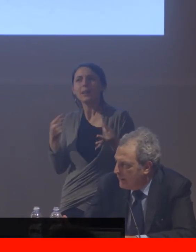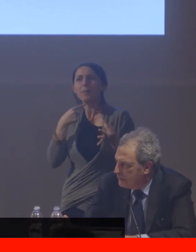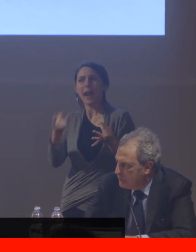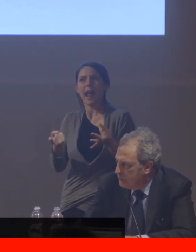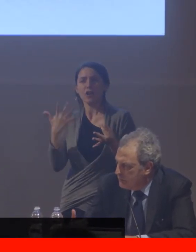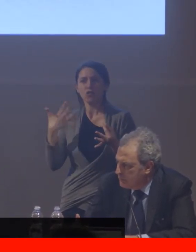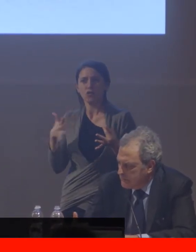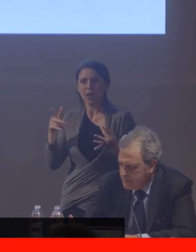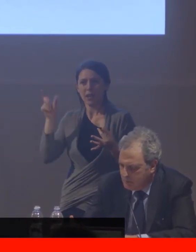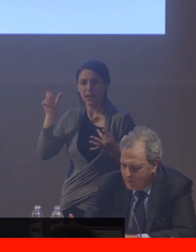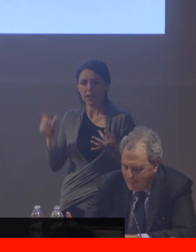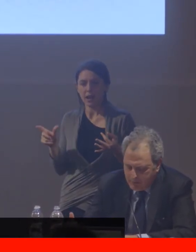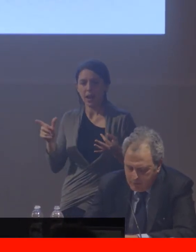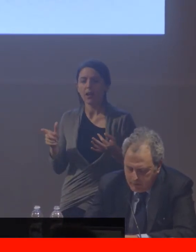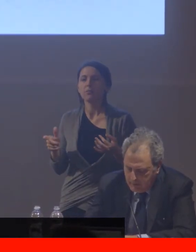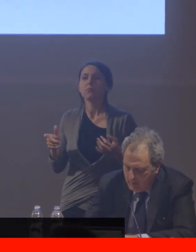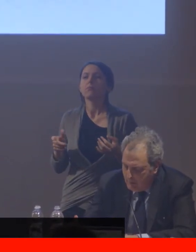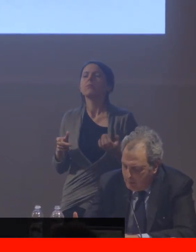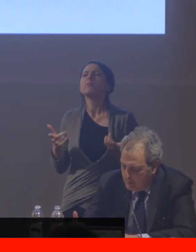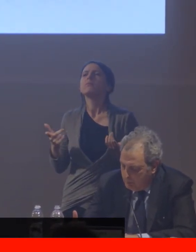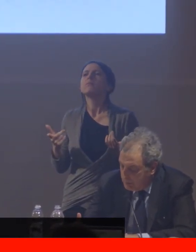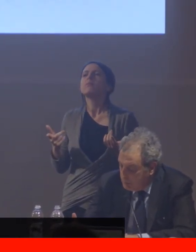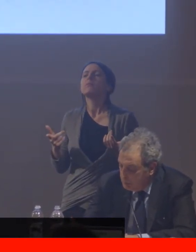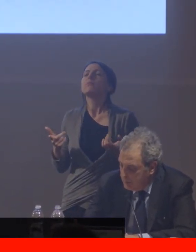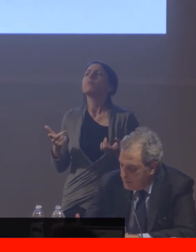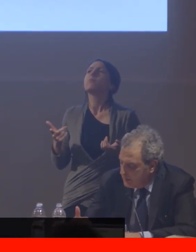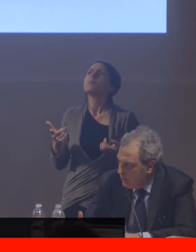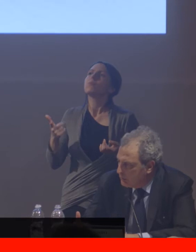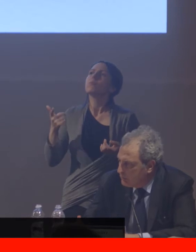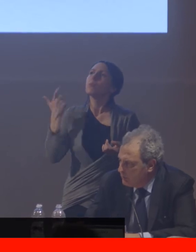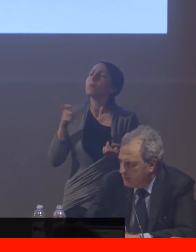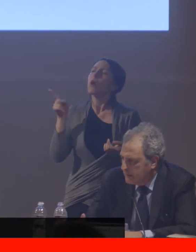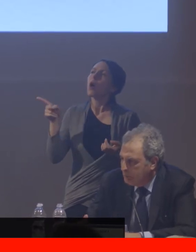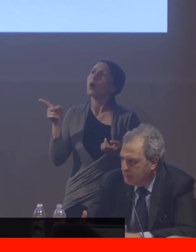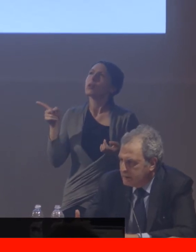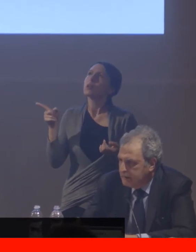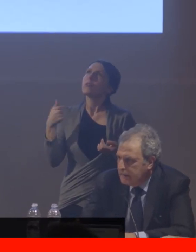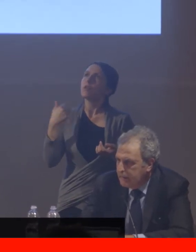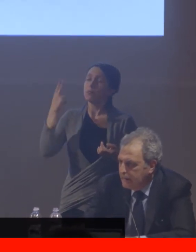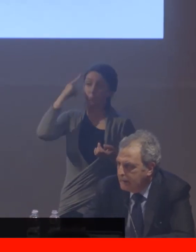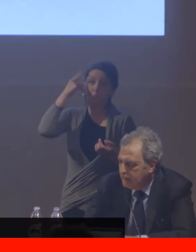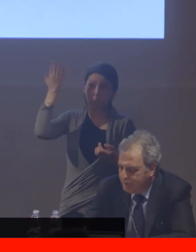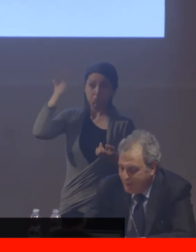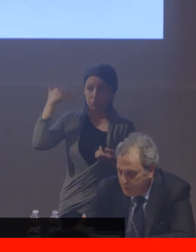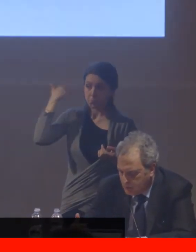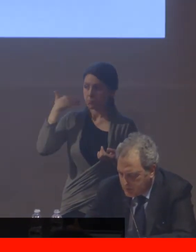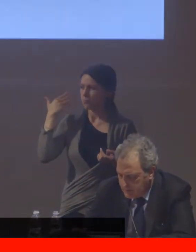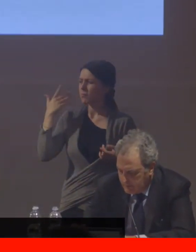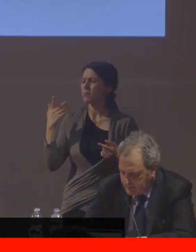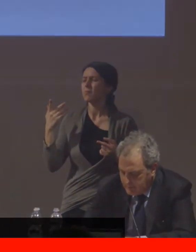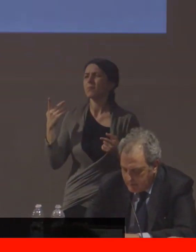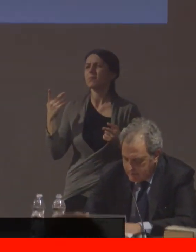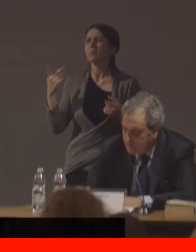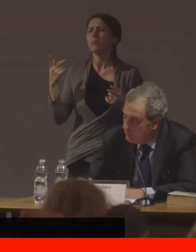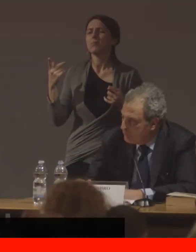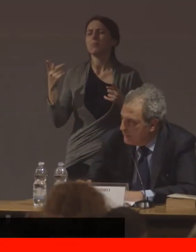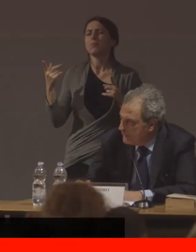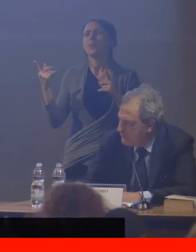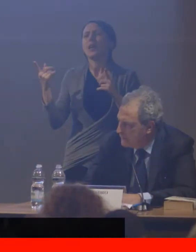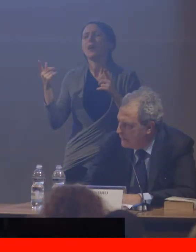ha fatto, quindi testimoniabili, per cui ricordo che a partire dalle famose